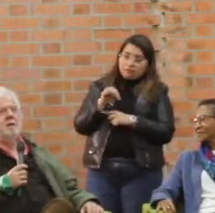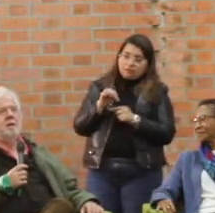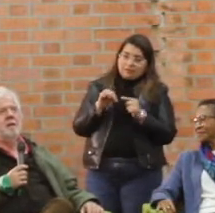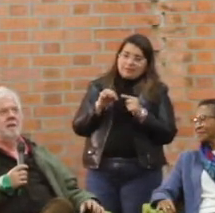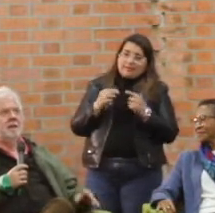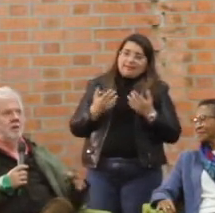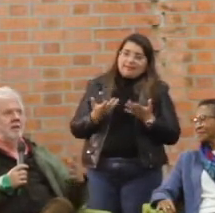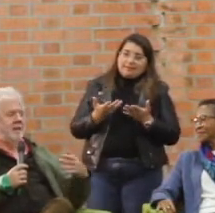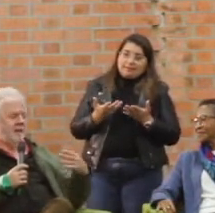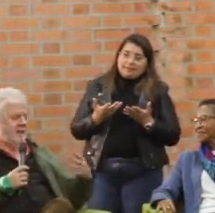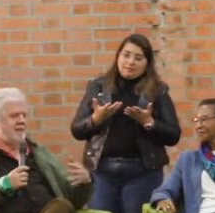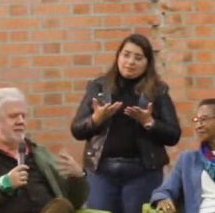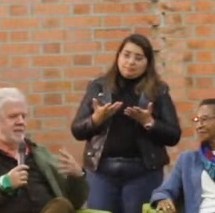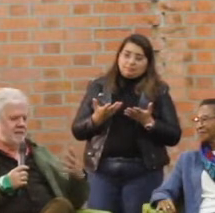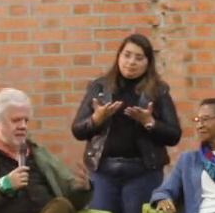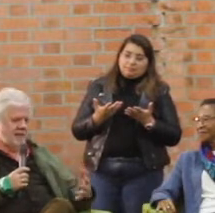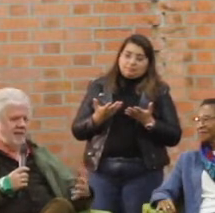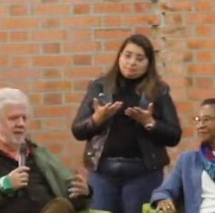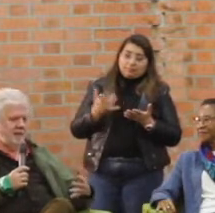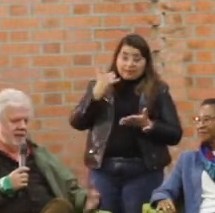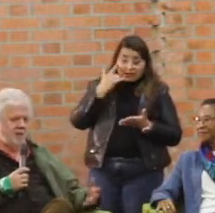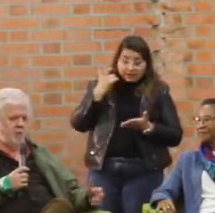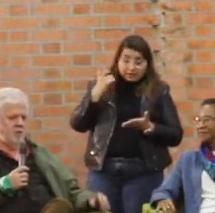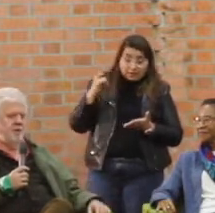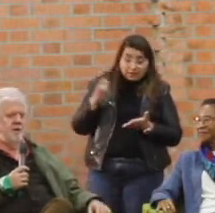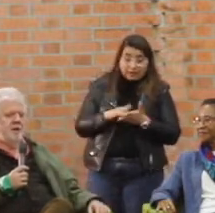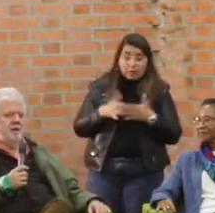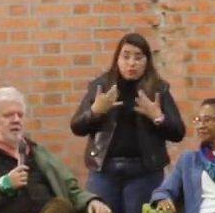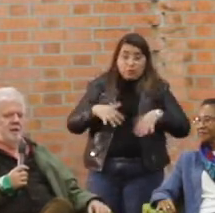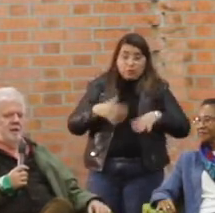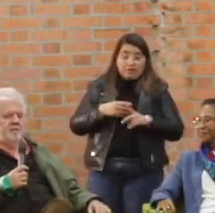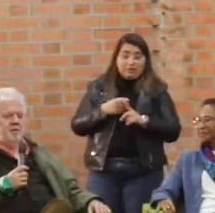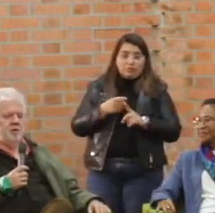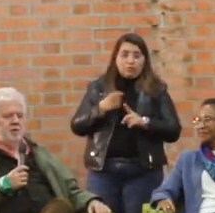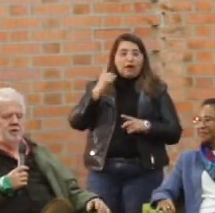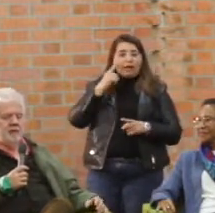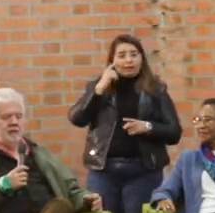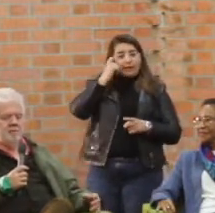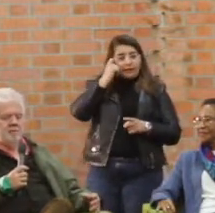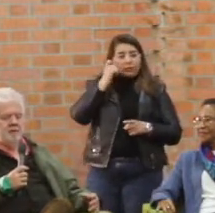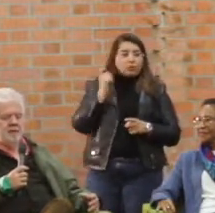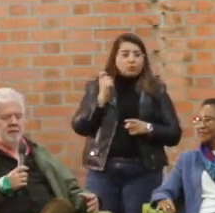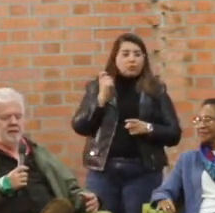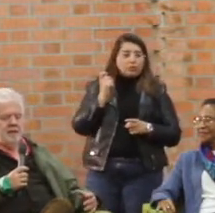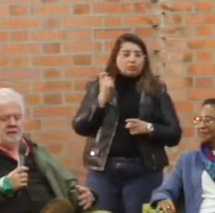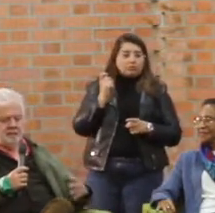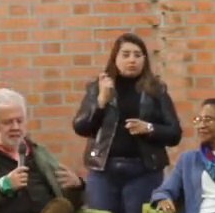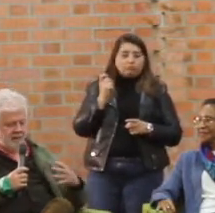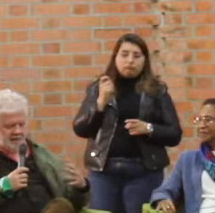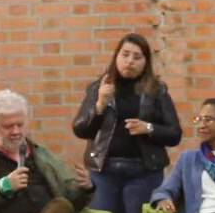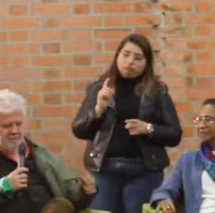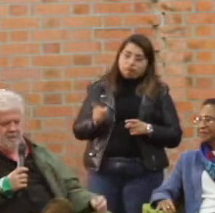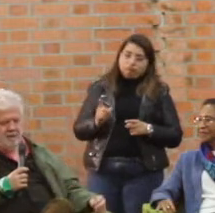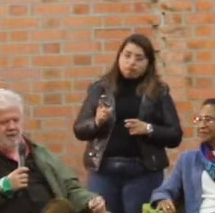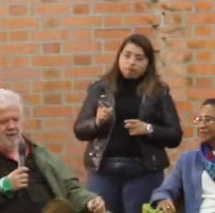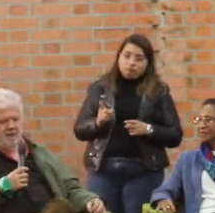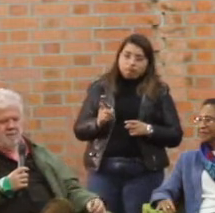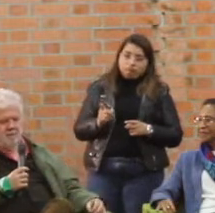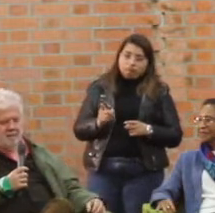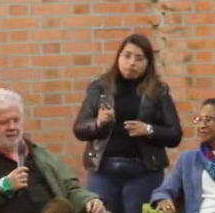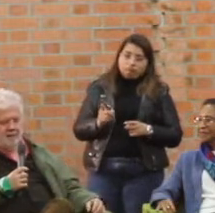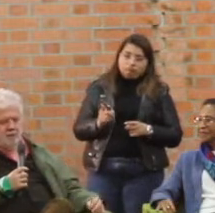y creo que que ese es el el reto yo creo que que gracias a